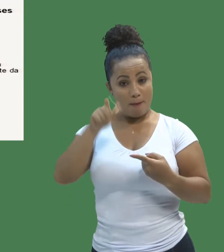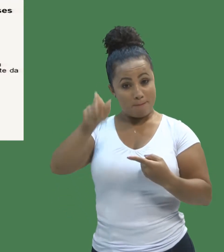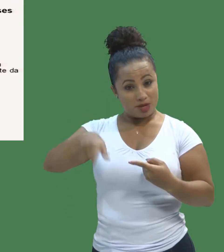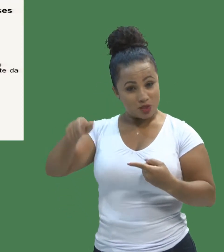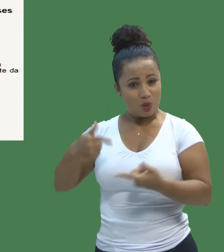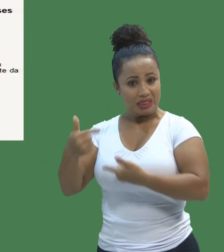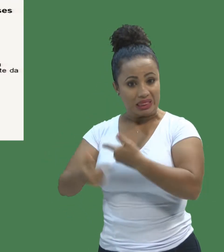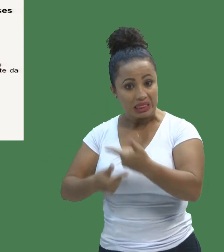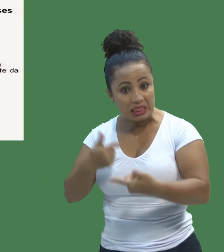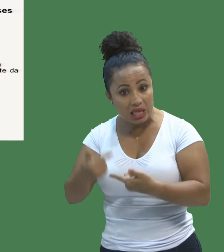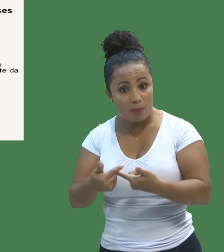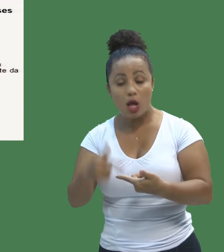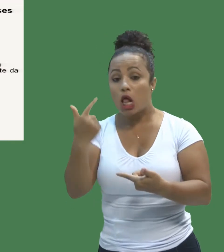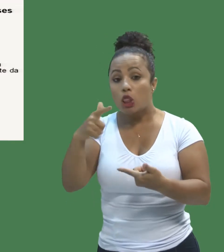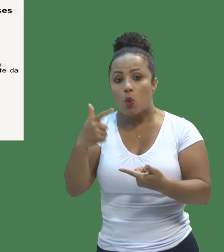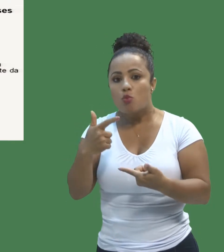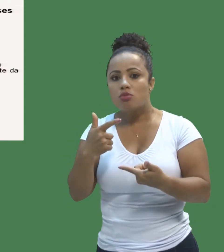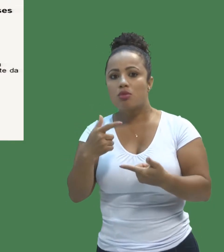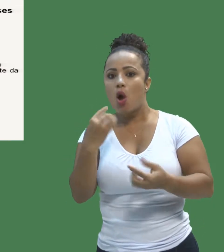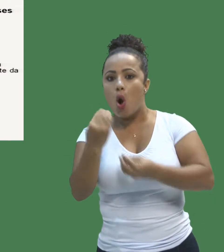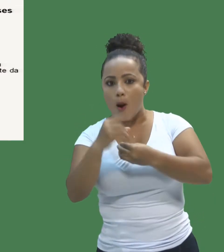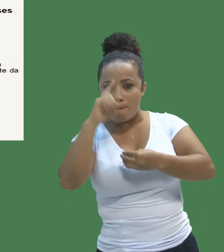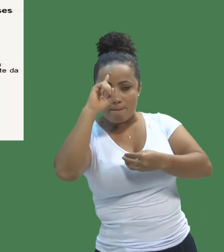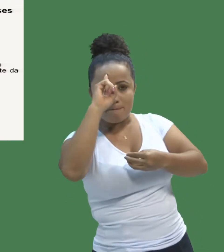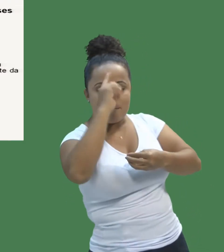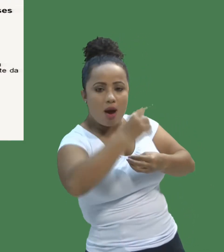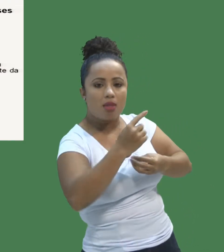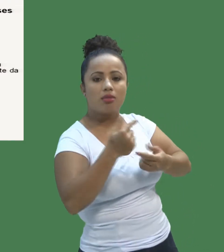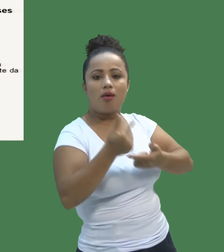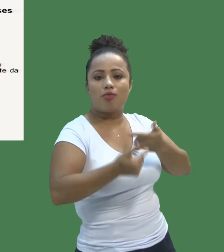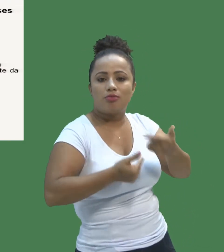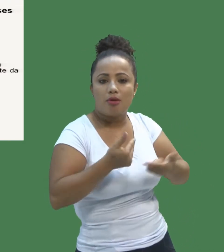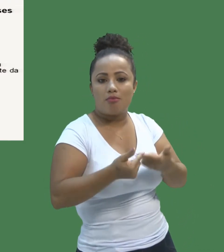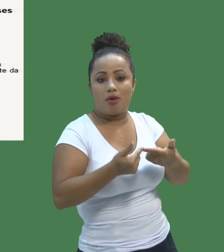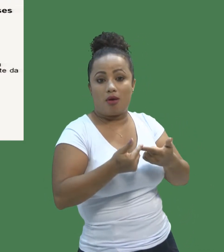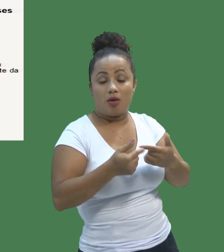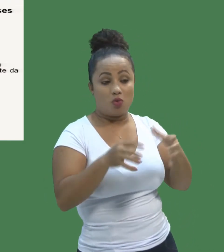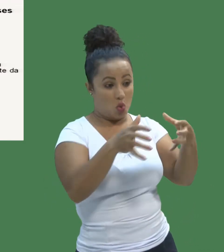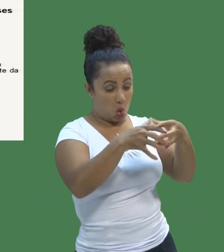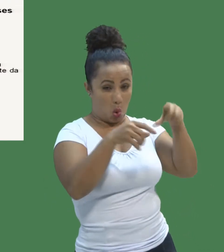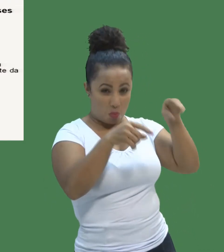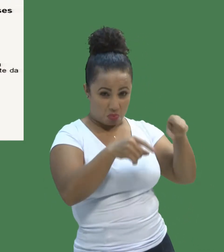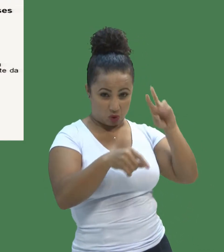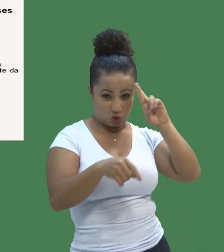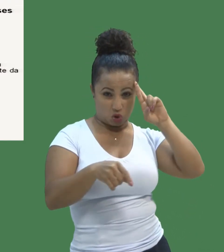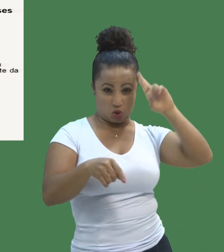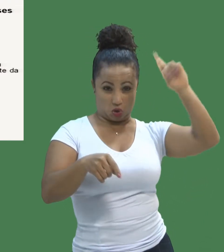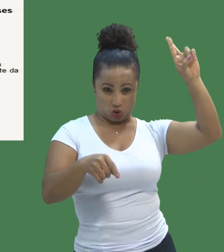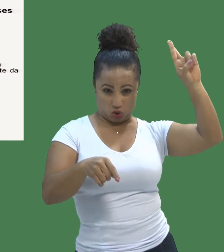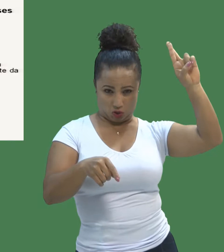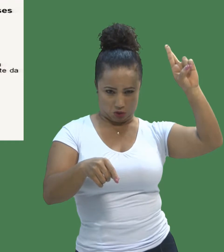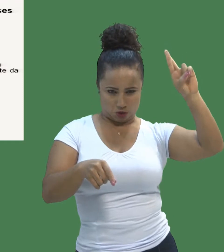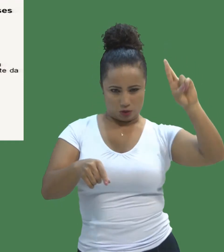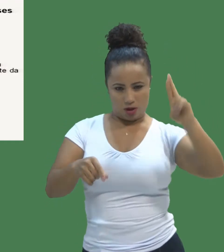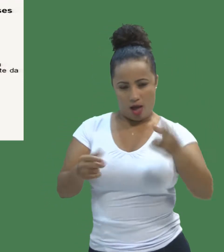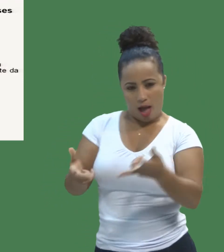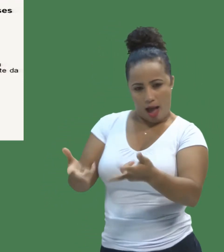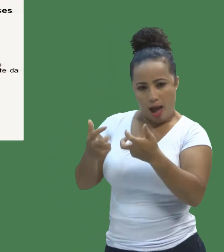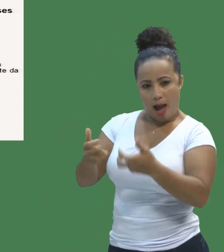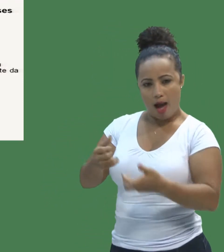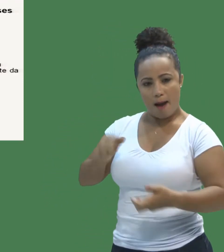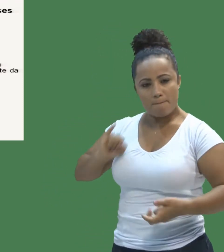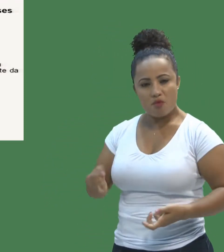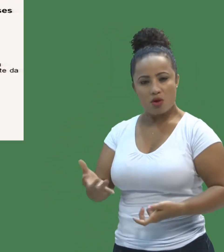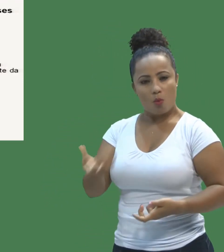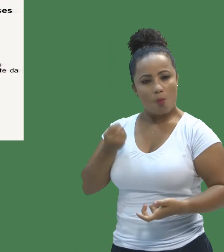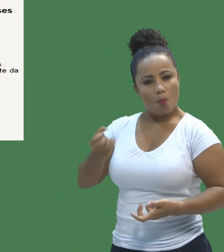trabalhadores têm pouco ou nenhum controle sobre seu trabalho e os patrões são capazes de